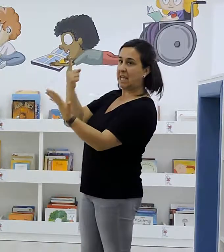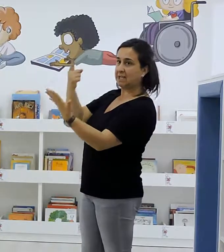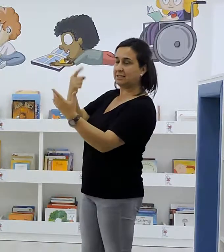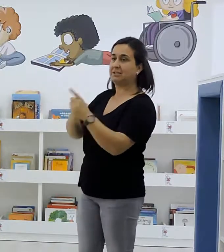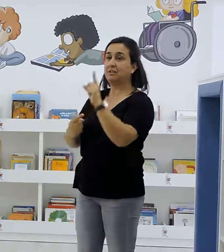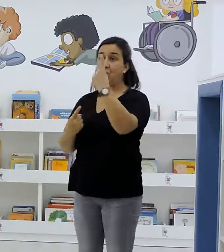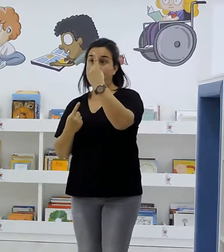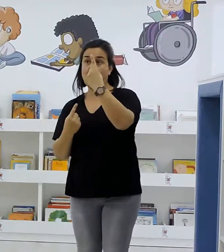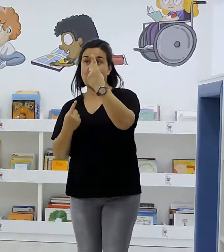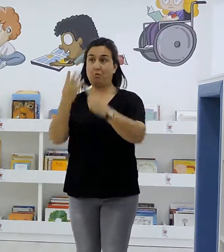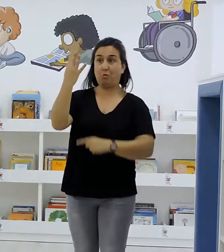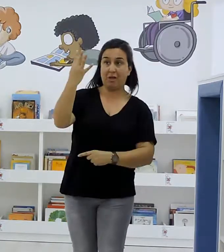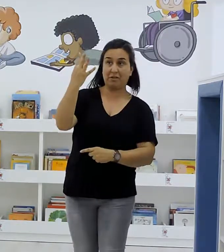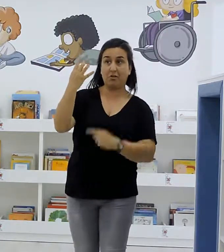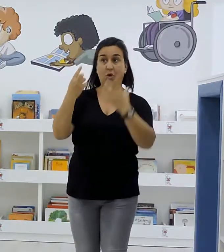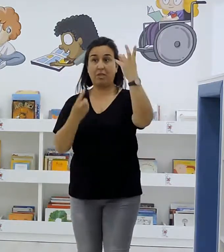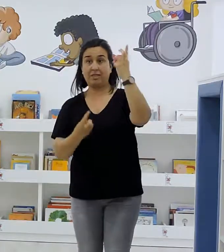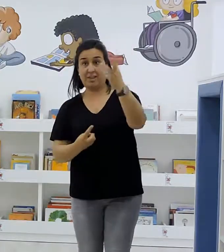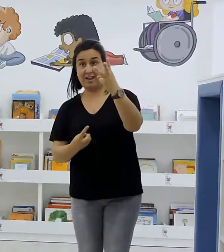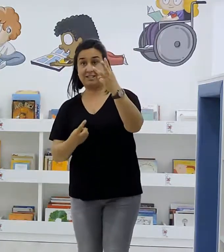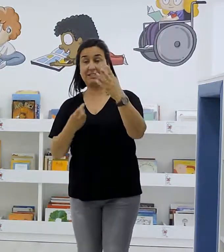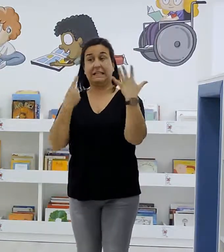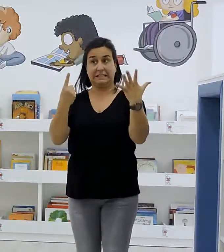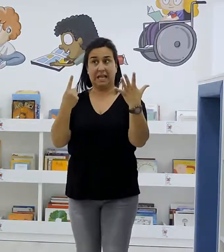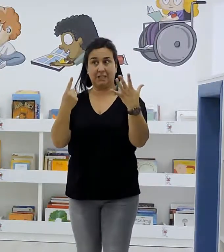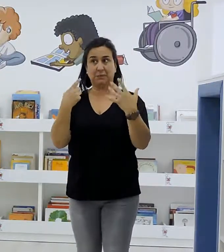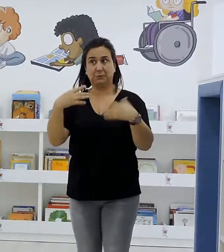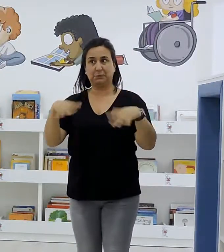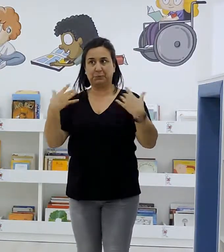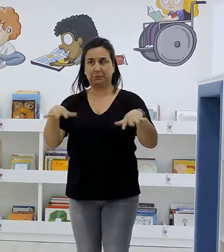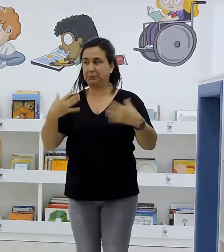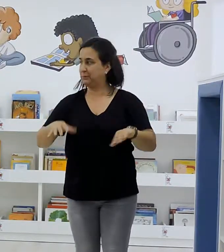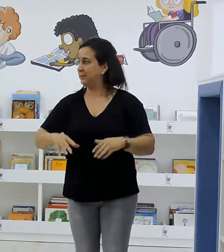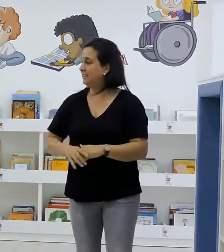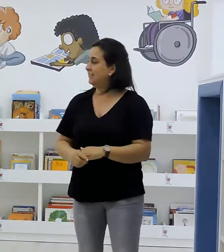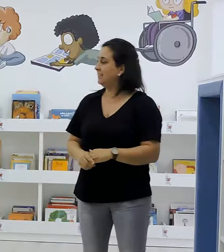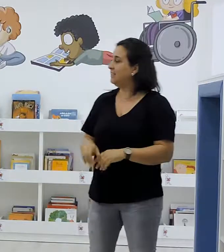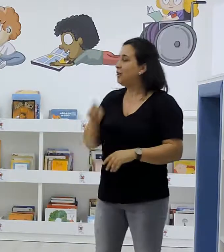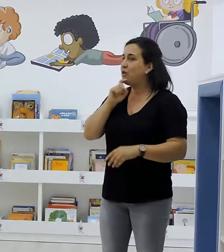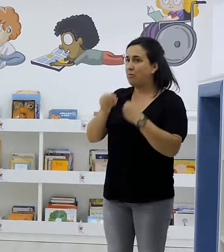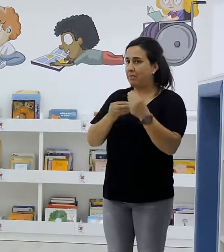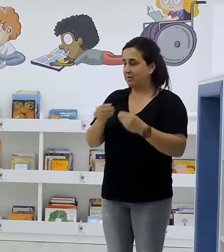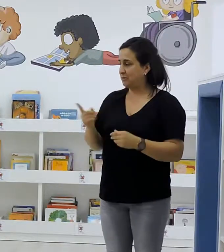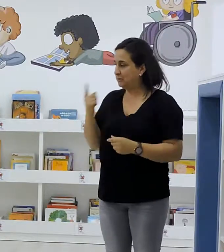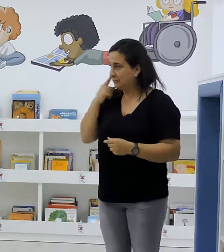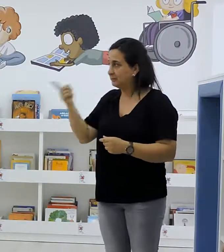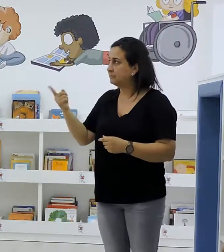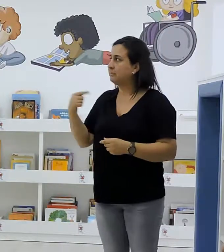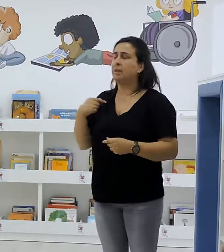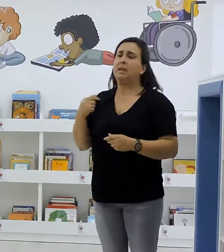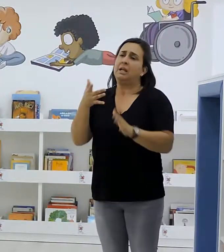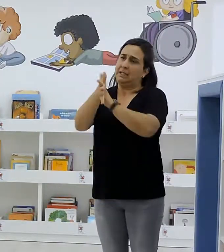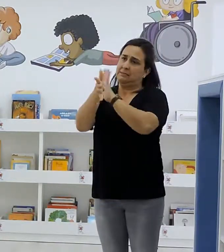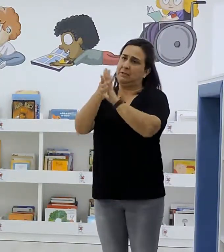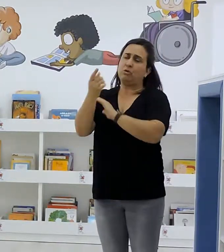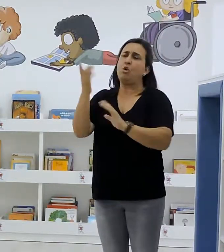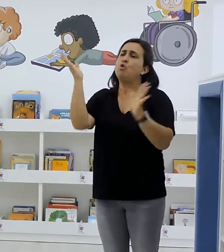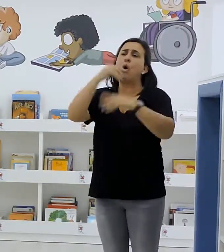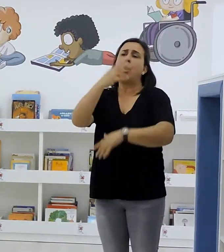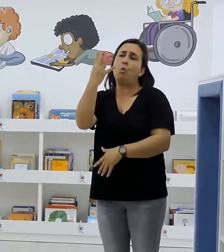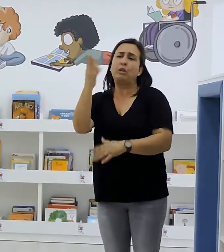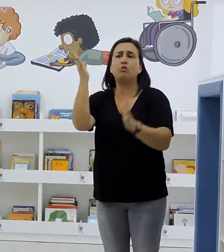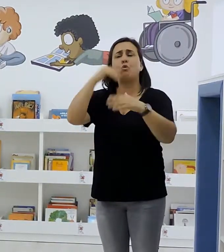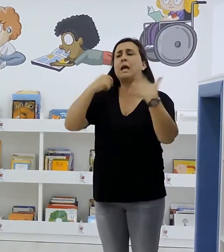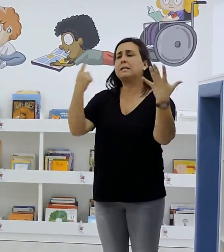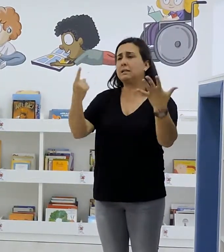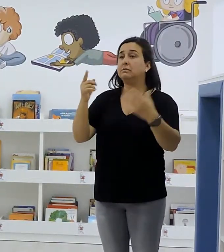4, 3 y 6. ¿Cómo demonios es esto? Os lo explico. Realmente no hay ni 4 puntos ni